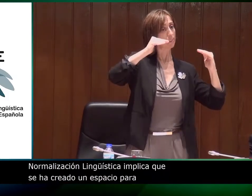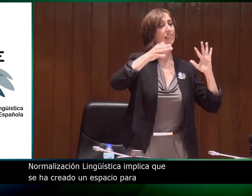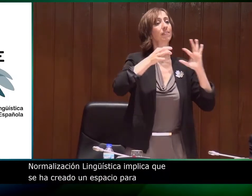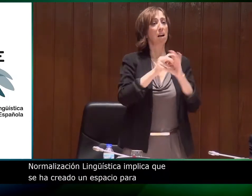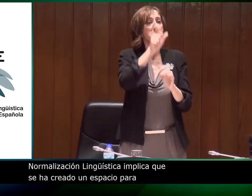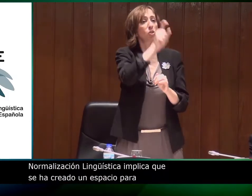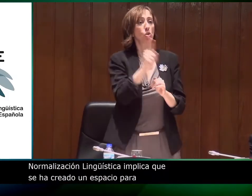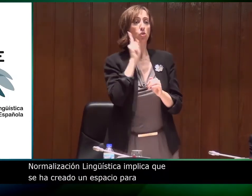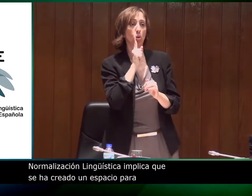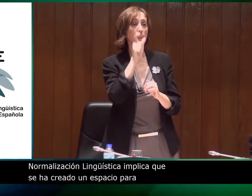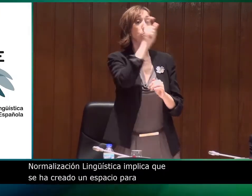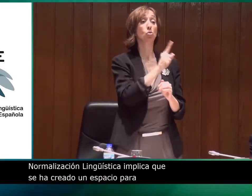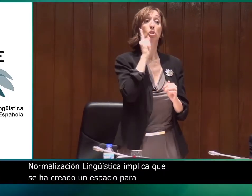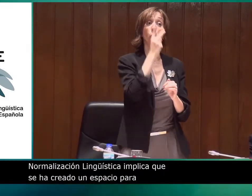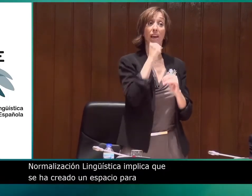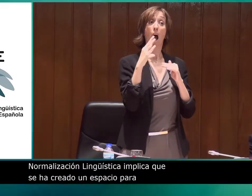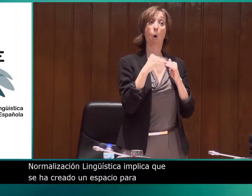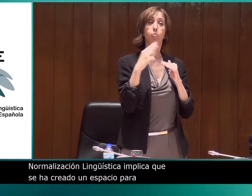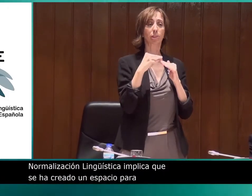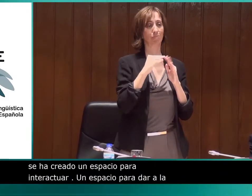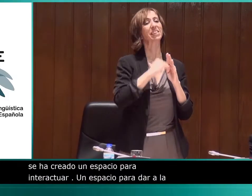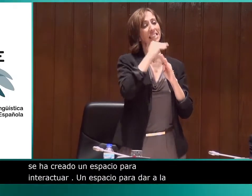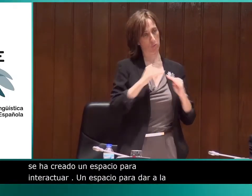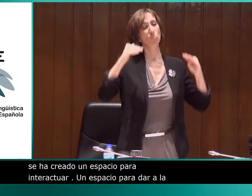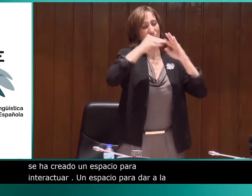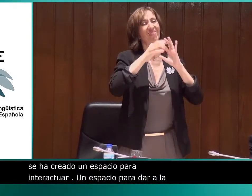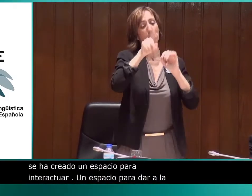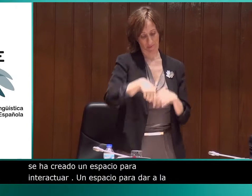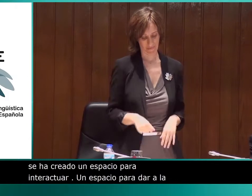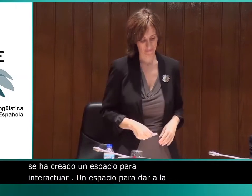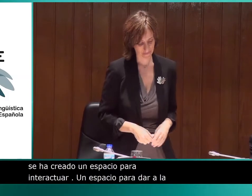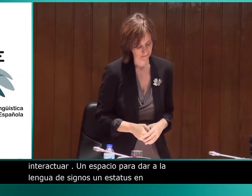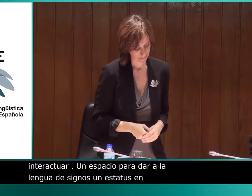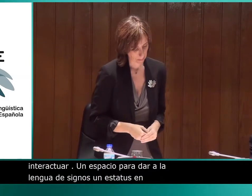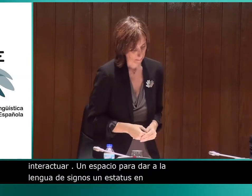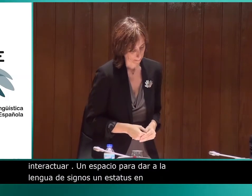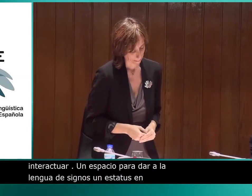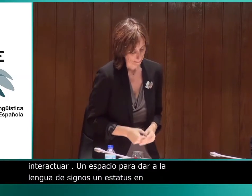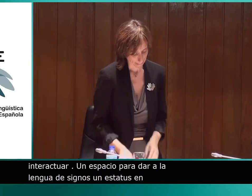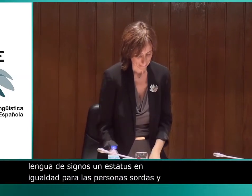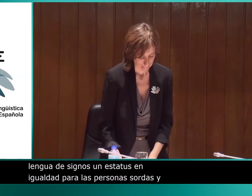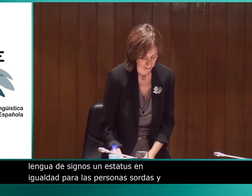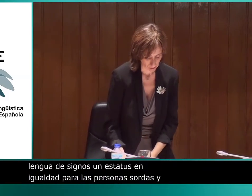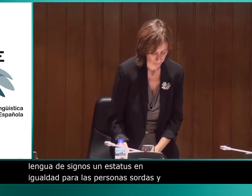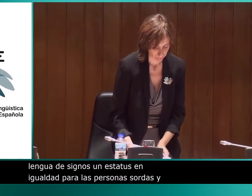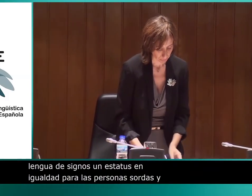en igualdad para las personas sordas y sordociegas usuarias de la lengua de signos